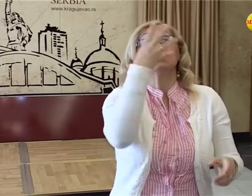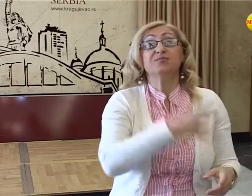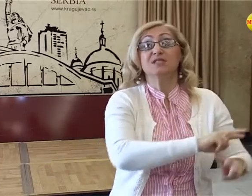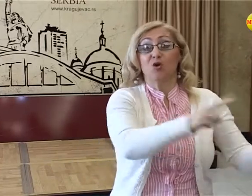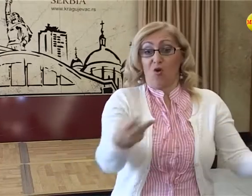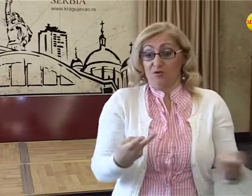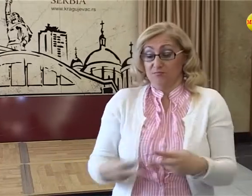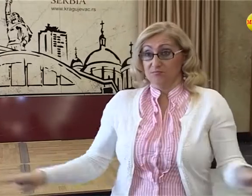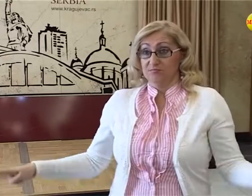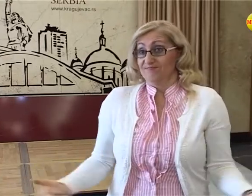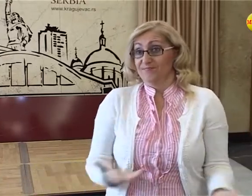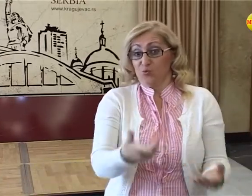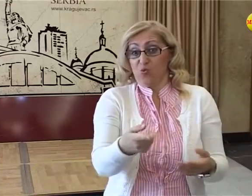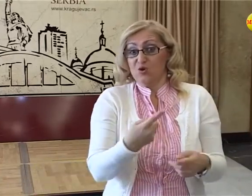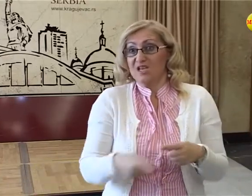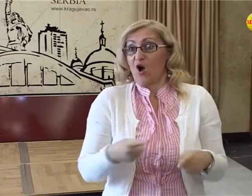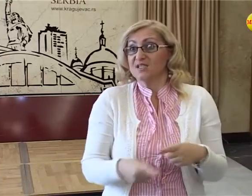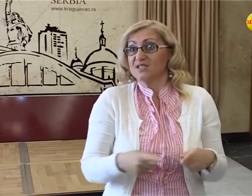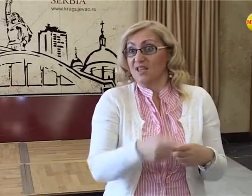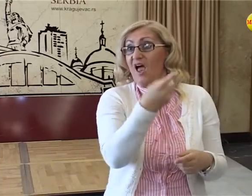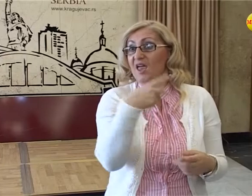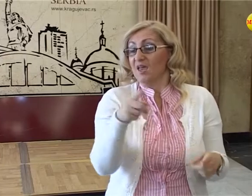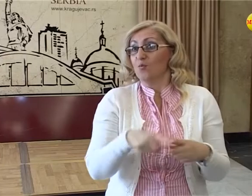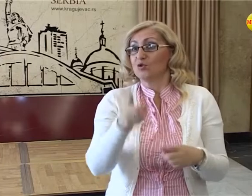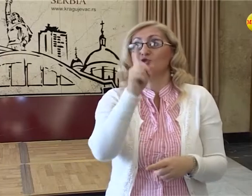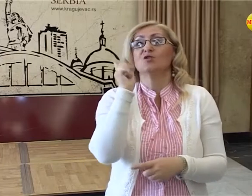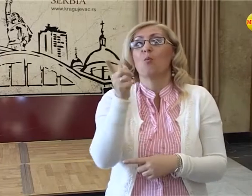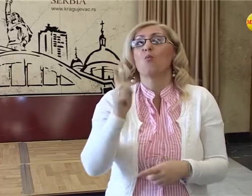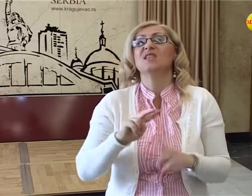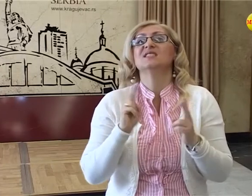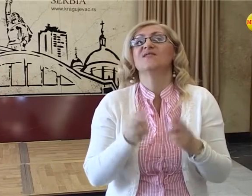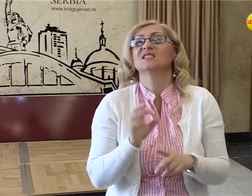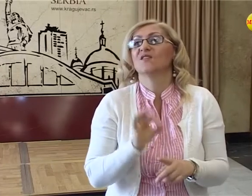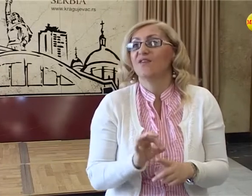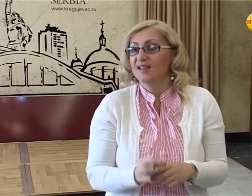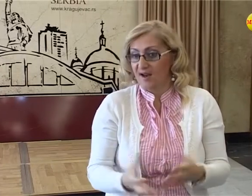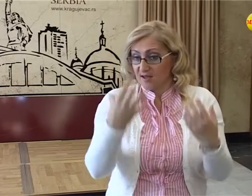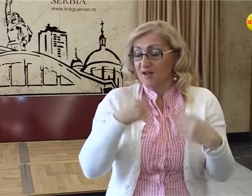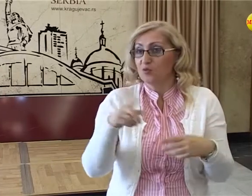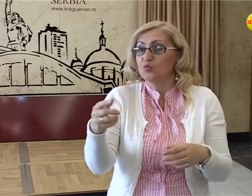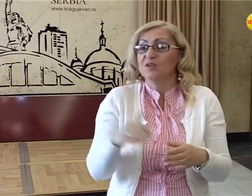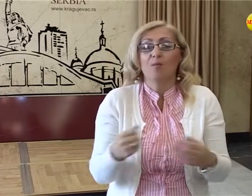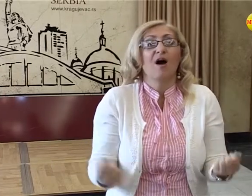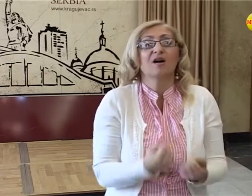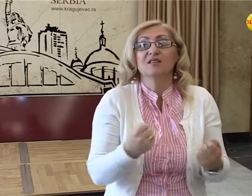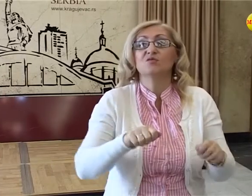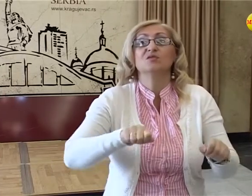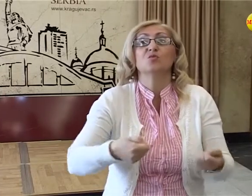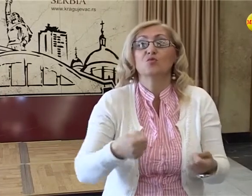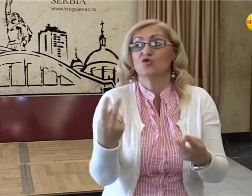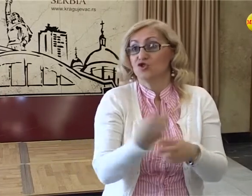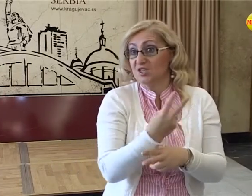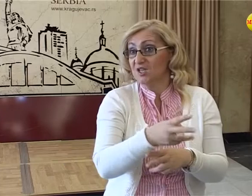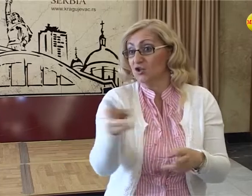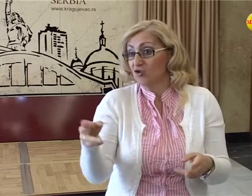broj zanimanja za koje se obrazuju u školi za gluve, to su uglavnom zanimanja koja su malo plaćena,